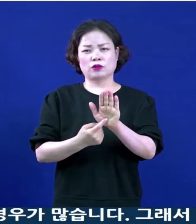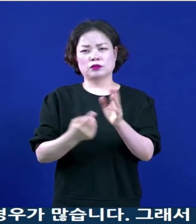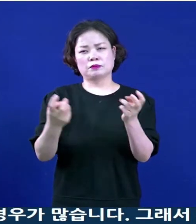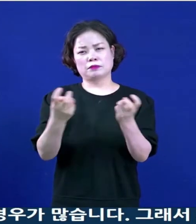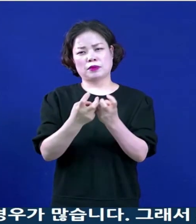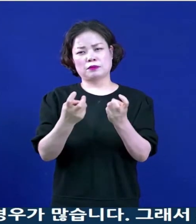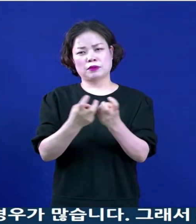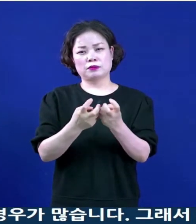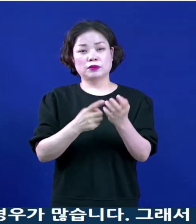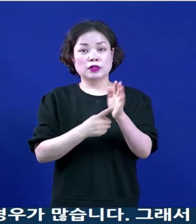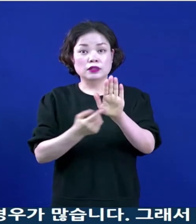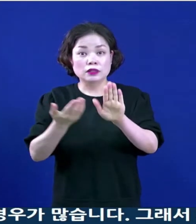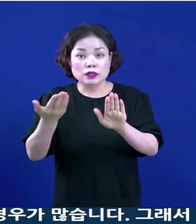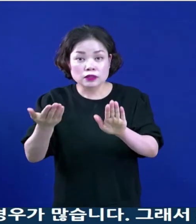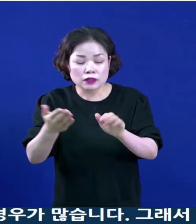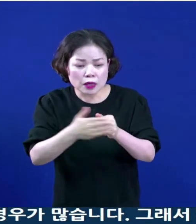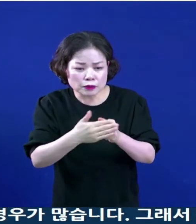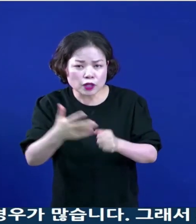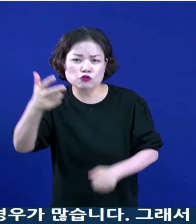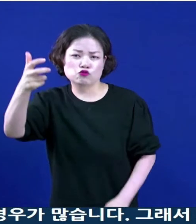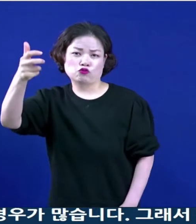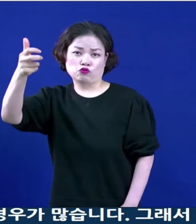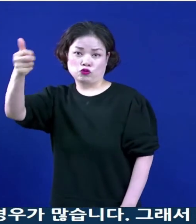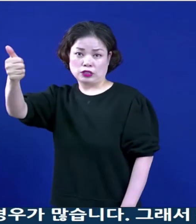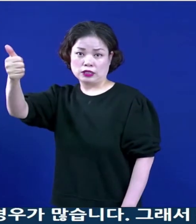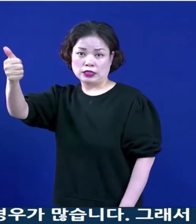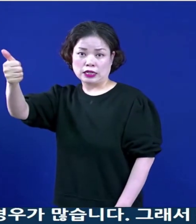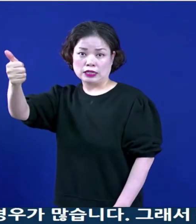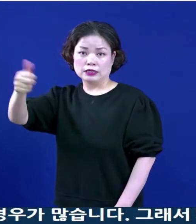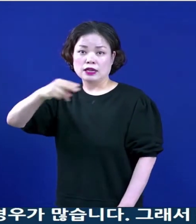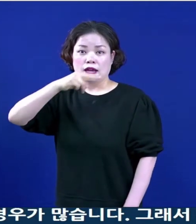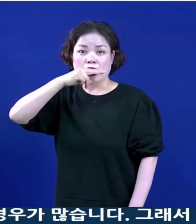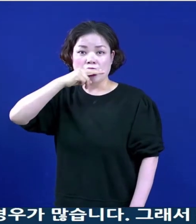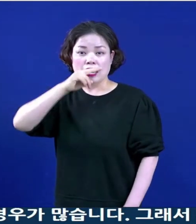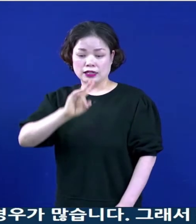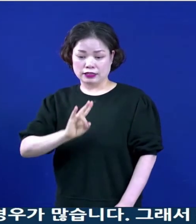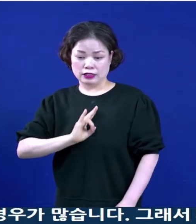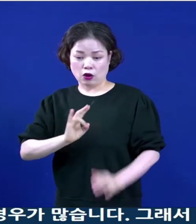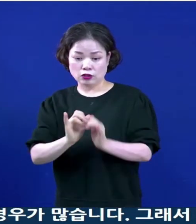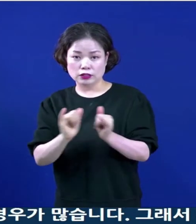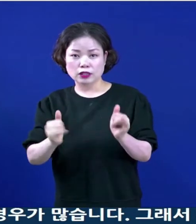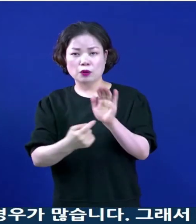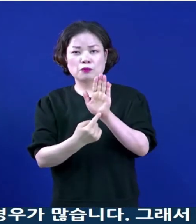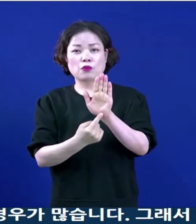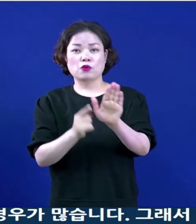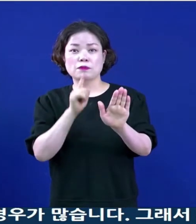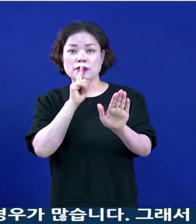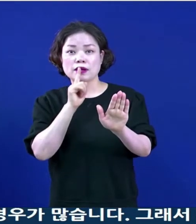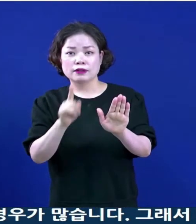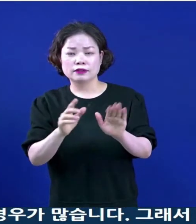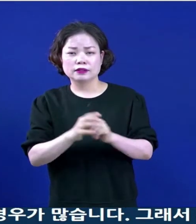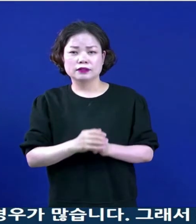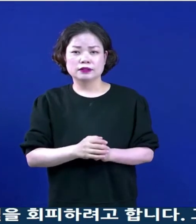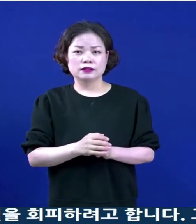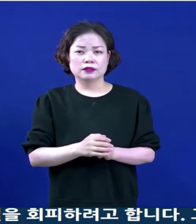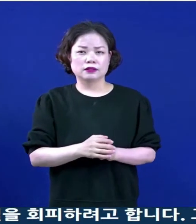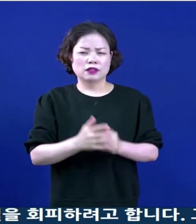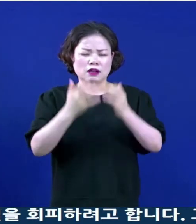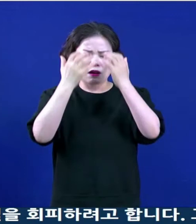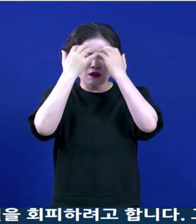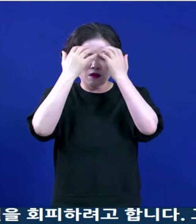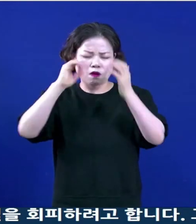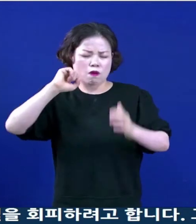가르쳐주기 때문입니다. 여러분, 우리 주님께서는 이사야 선지자의 표현에 의하면 강고를 많이